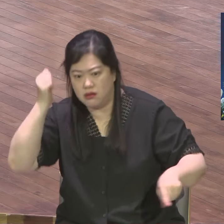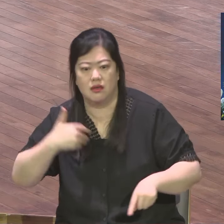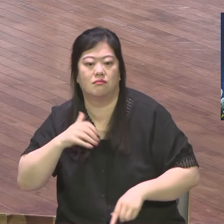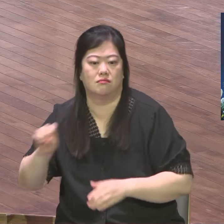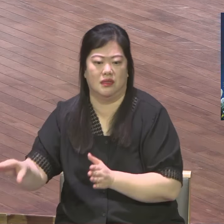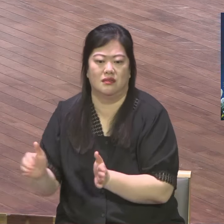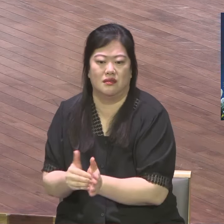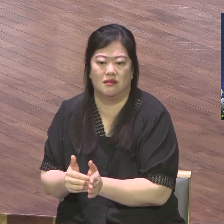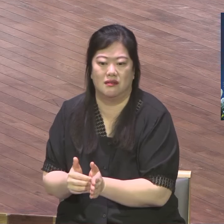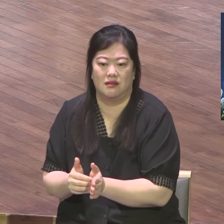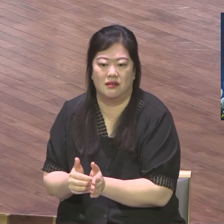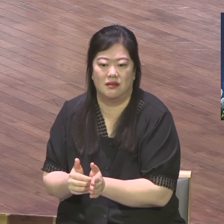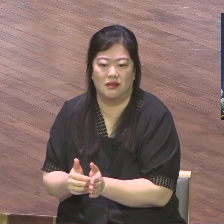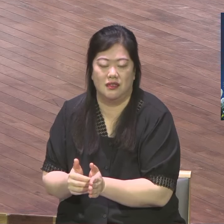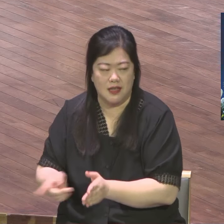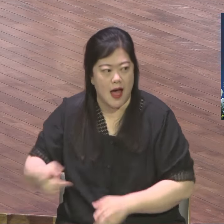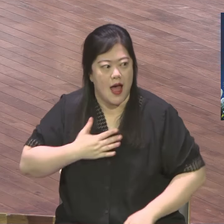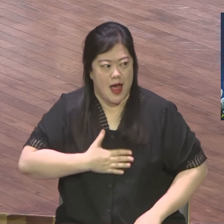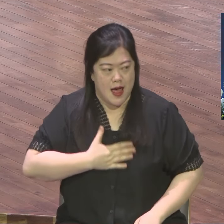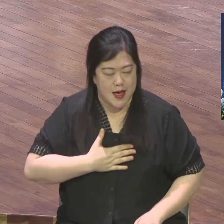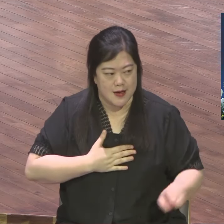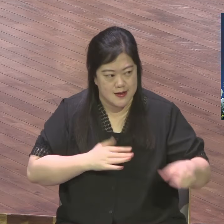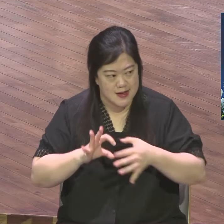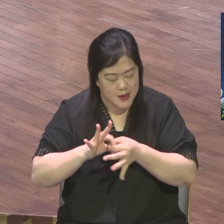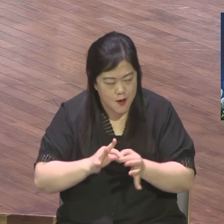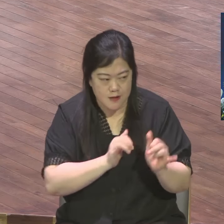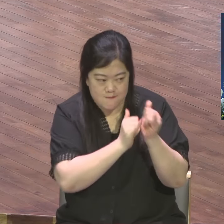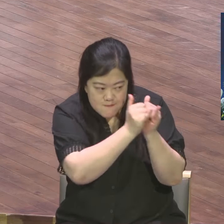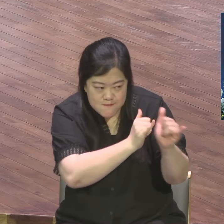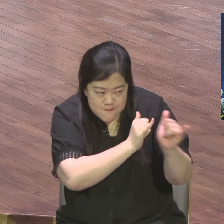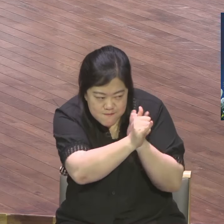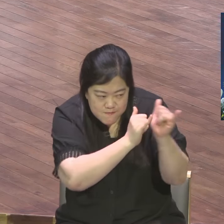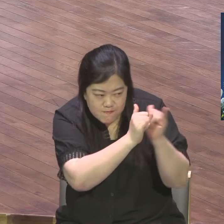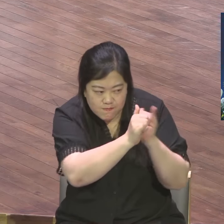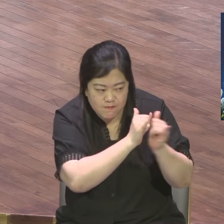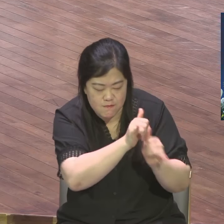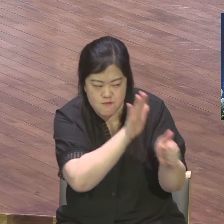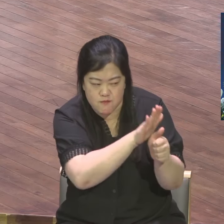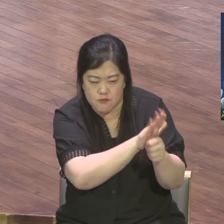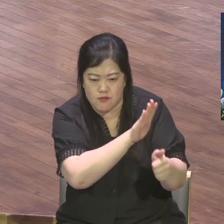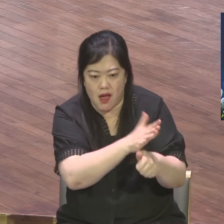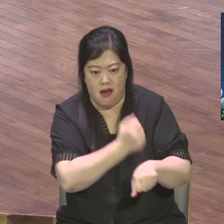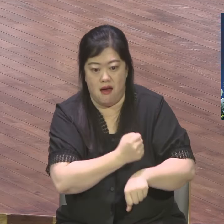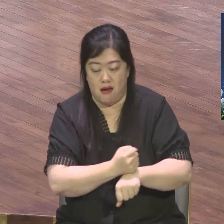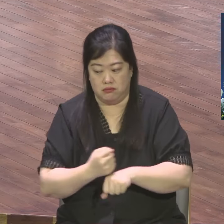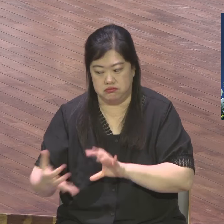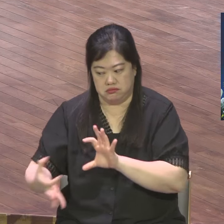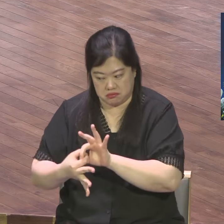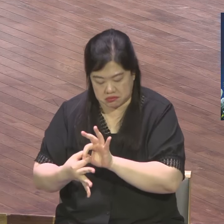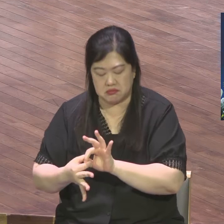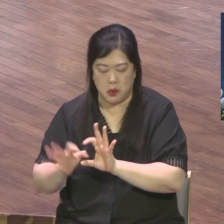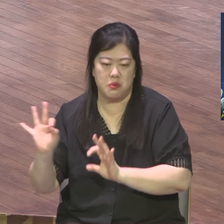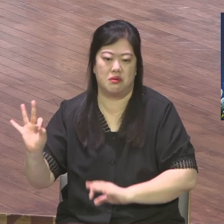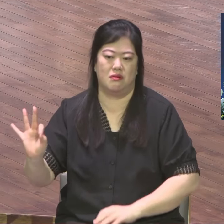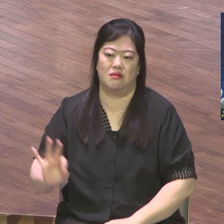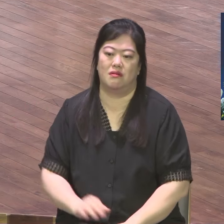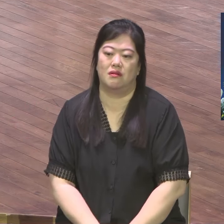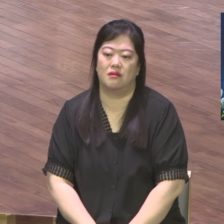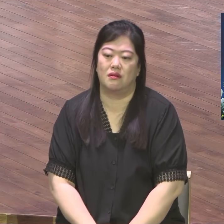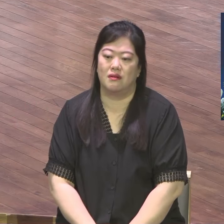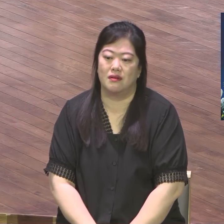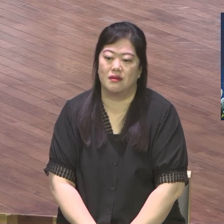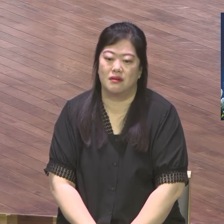다 나와가지고 다 뽑고 기도하도록. 아멘. 그 여러분 세계 보면 그 축복을 그냥 하나님